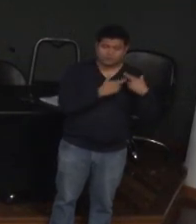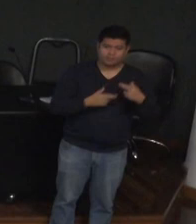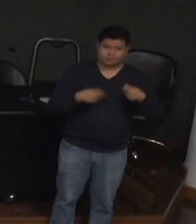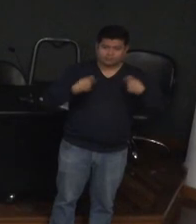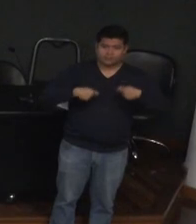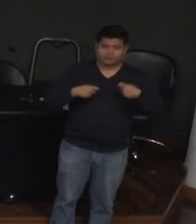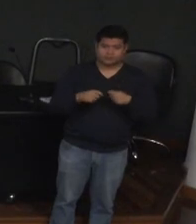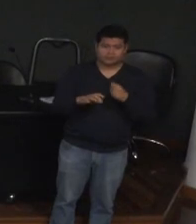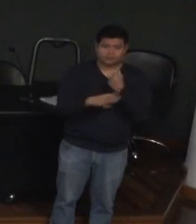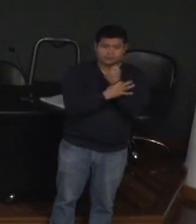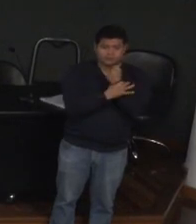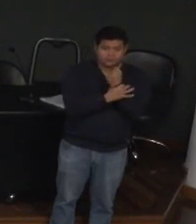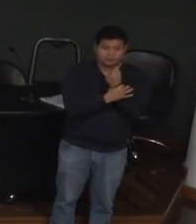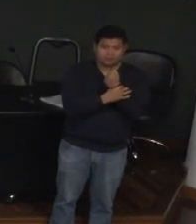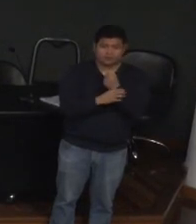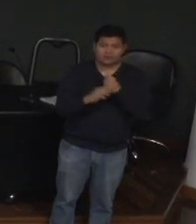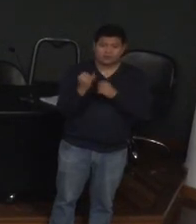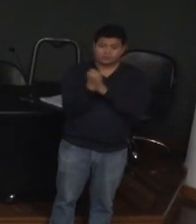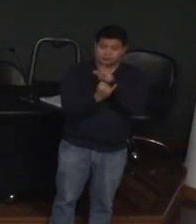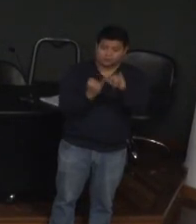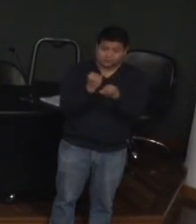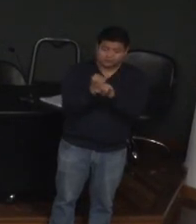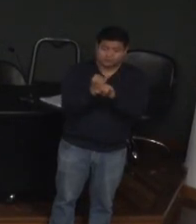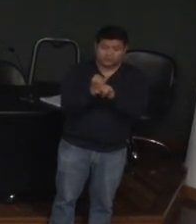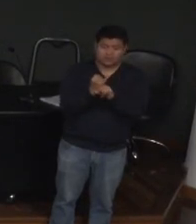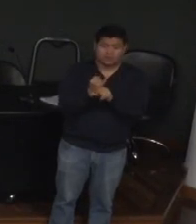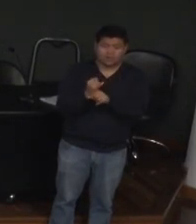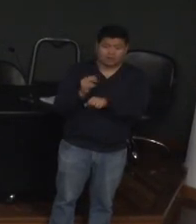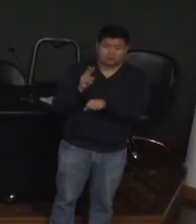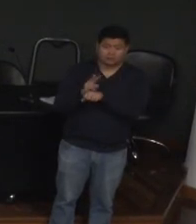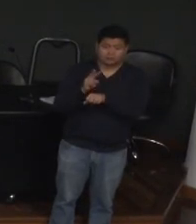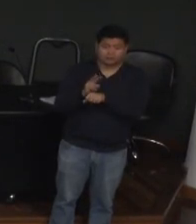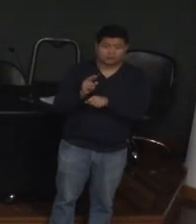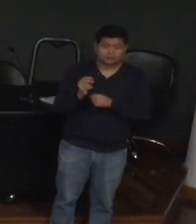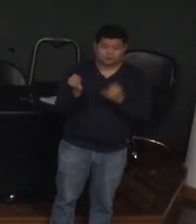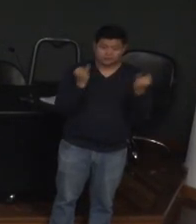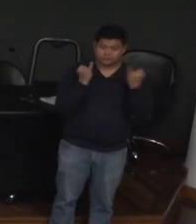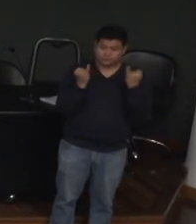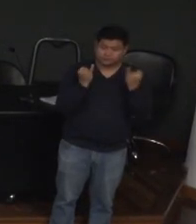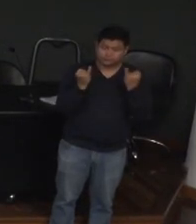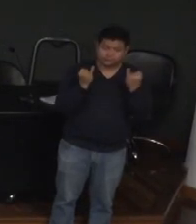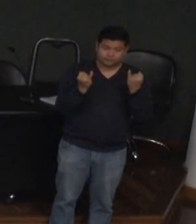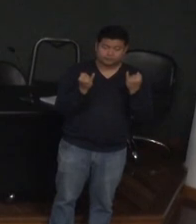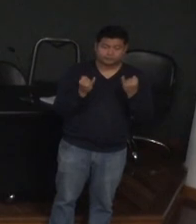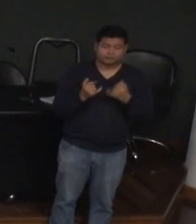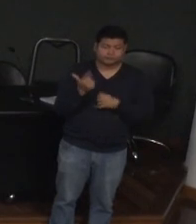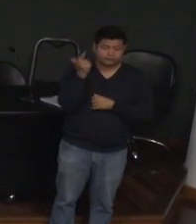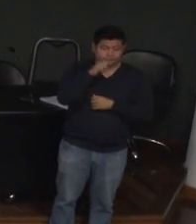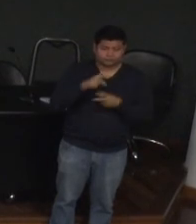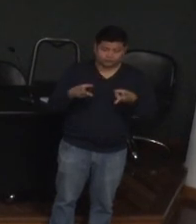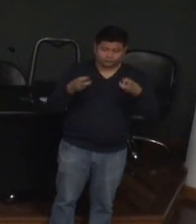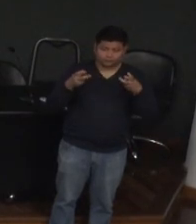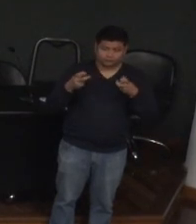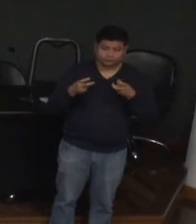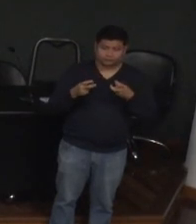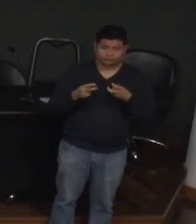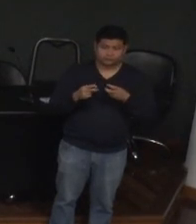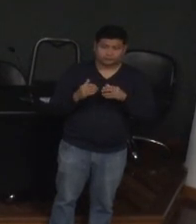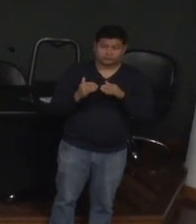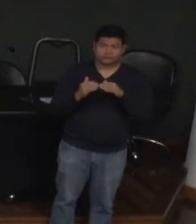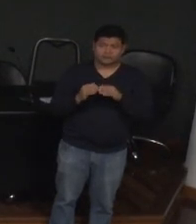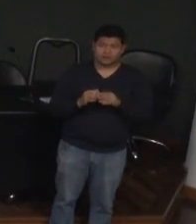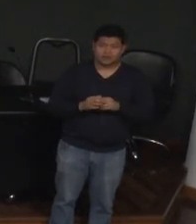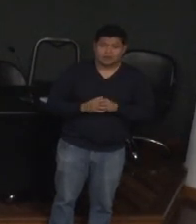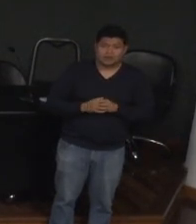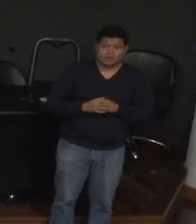tua segurança digital, uma proteção a esses dados que são coletados. Qual que é a probabilidade disso acontecer? Baixa. Você vai dizer o seguinte: